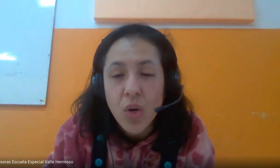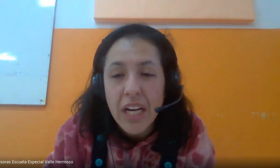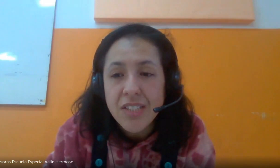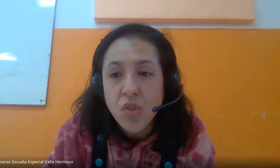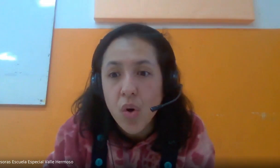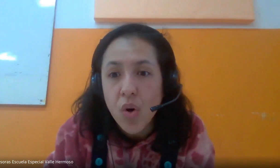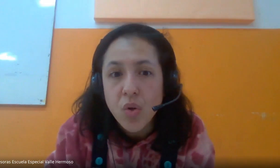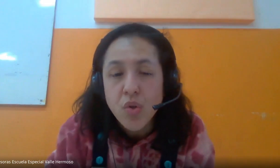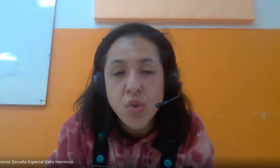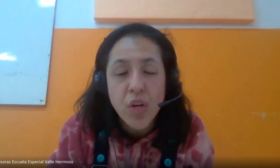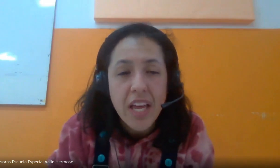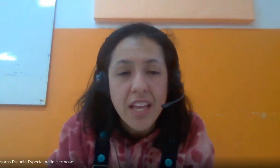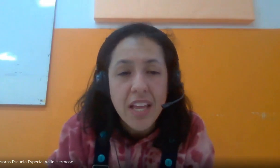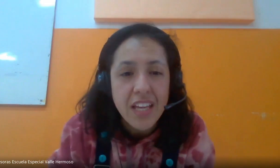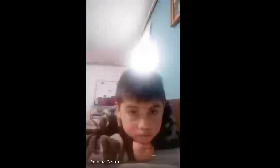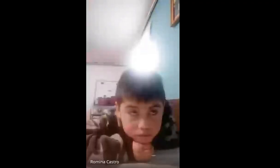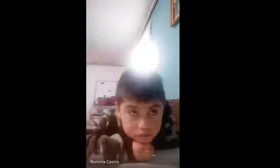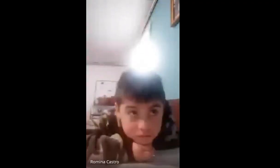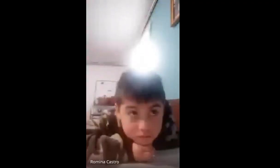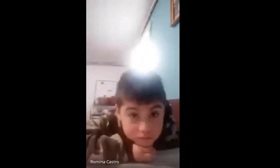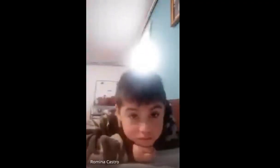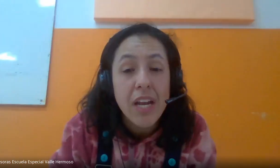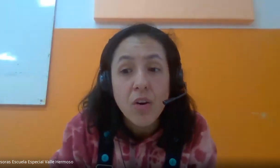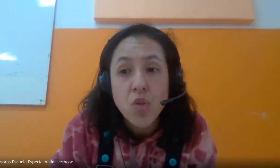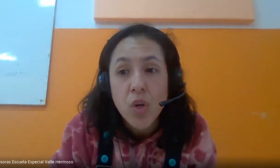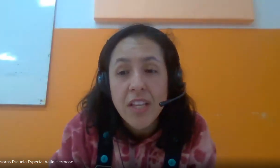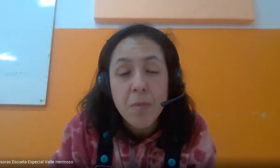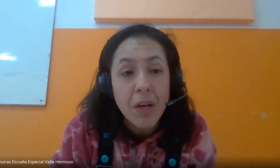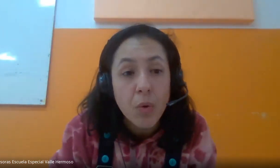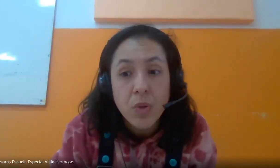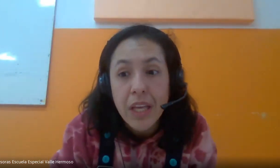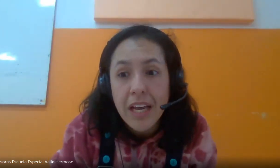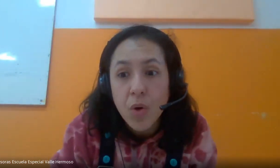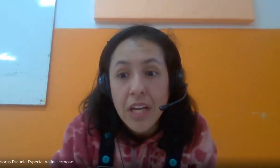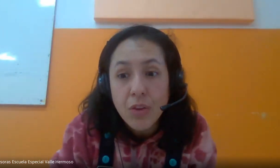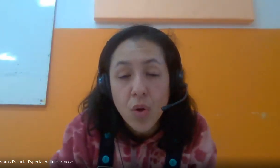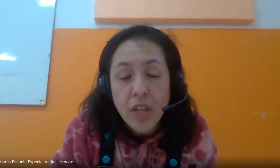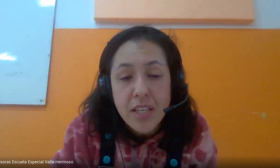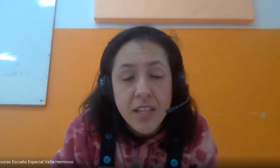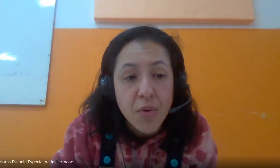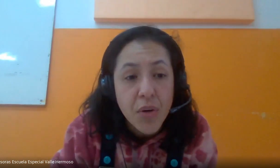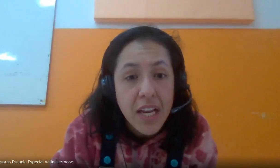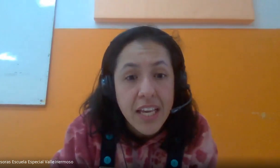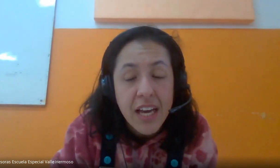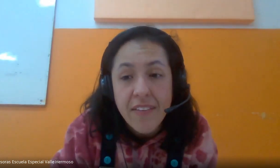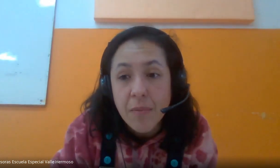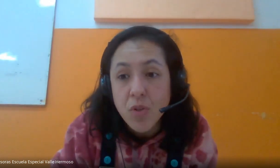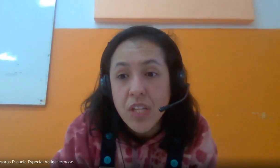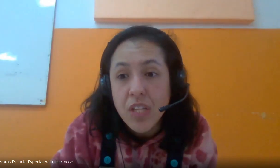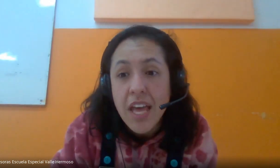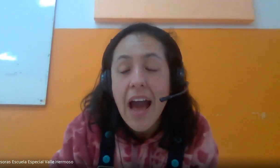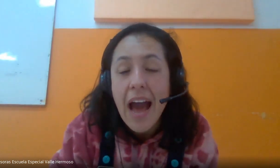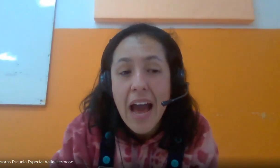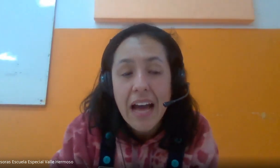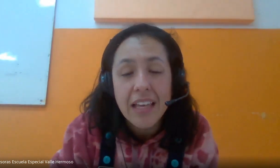las consonantes. Vamos a usar las consonantes para juntarlas con todas estas vocales que acabamos de...